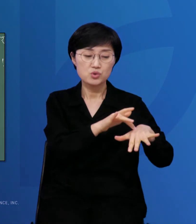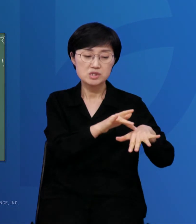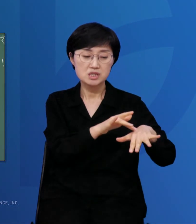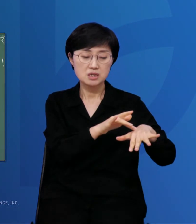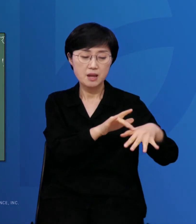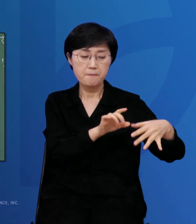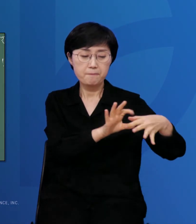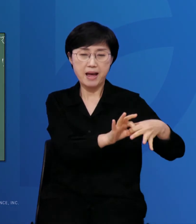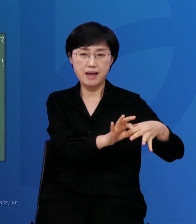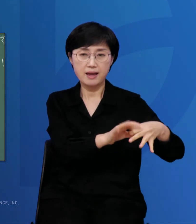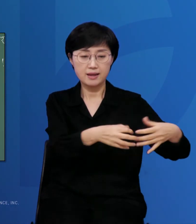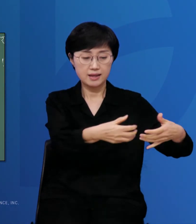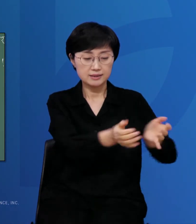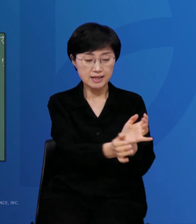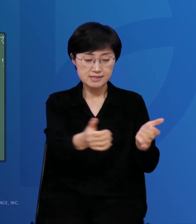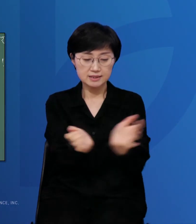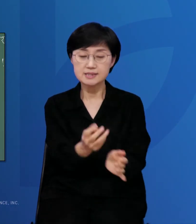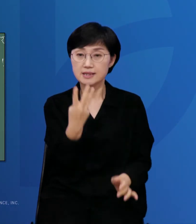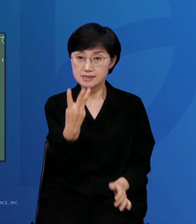준비해버려요.